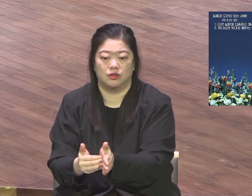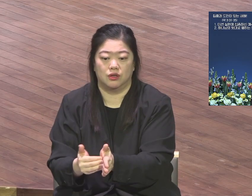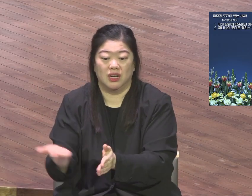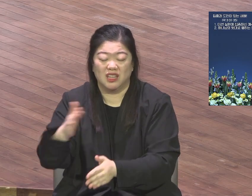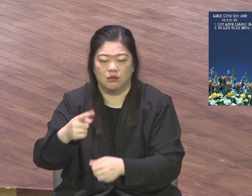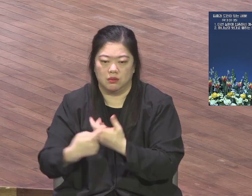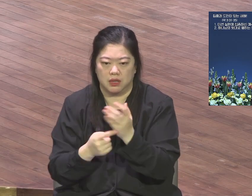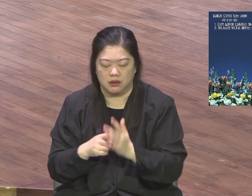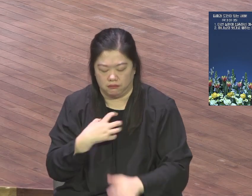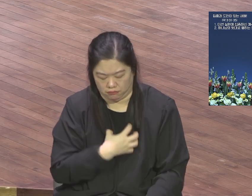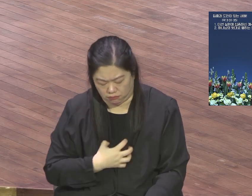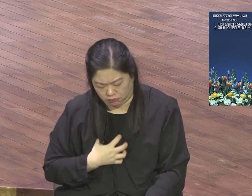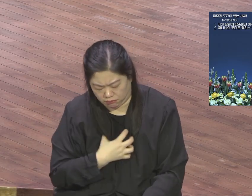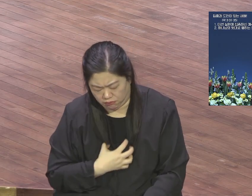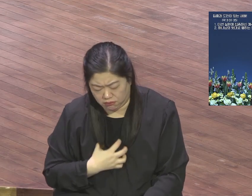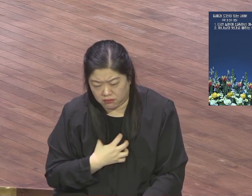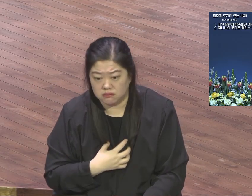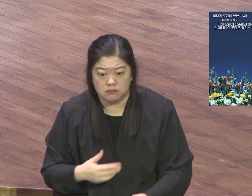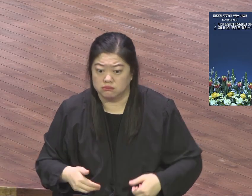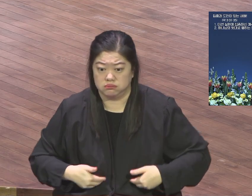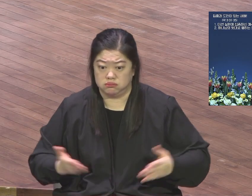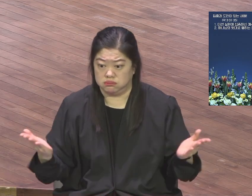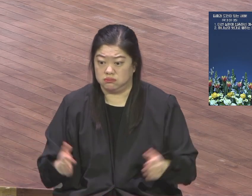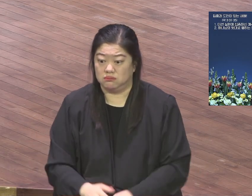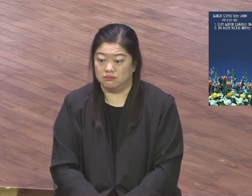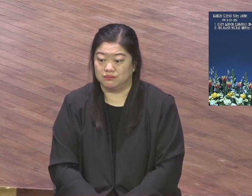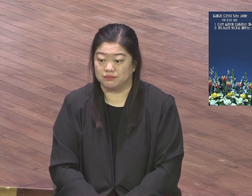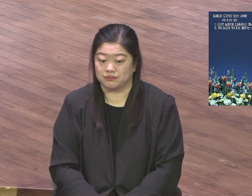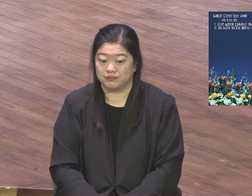구원사역을 해방하는 것, 쉽게 말해서